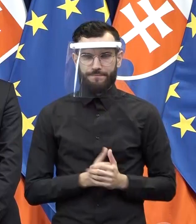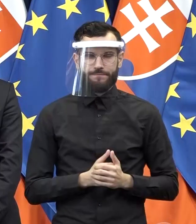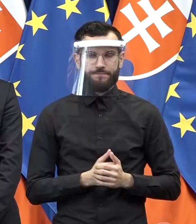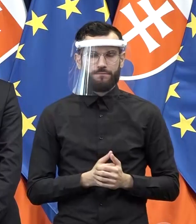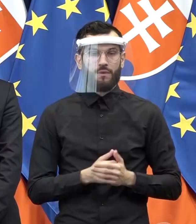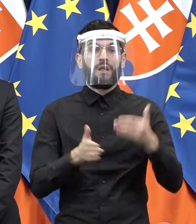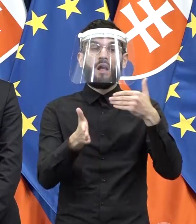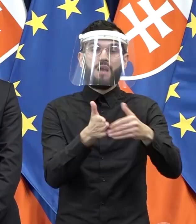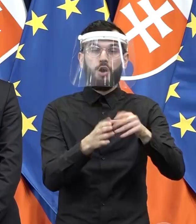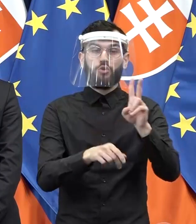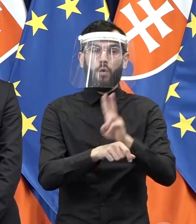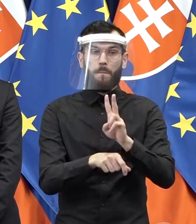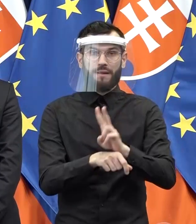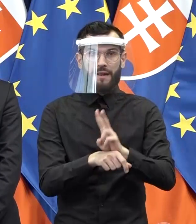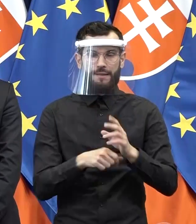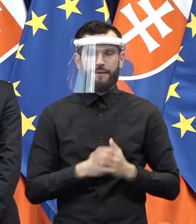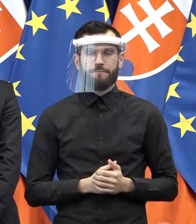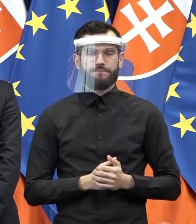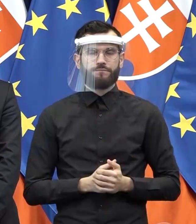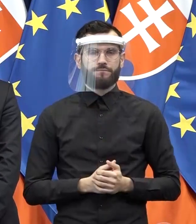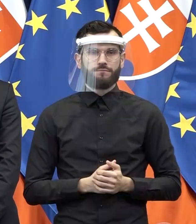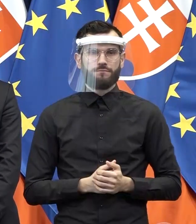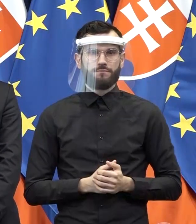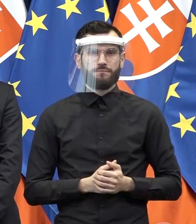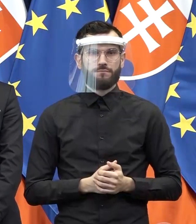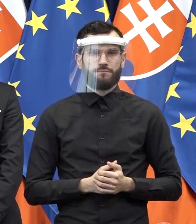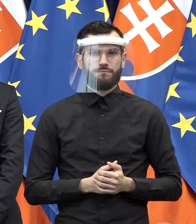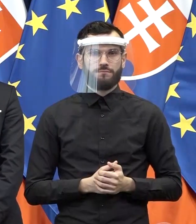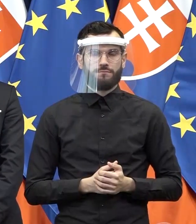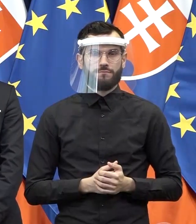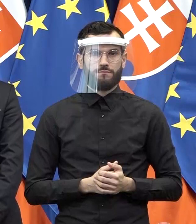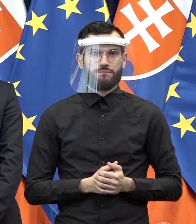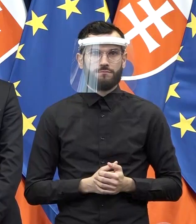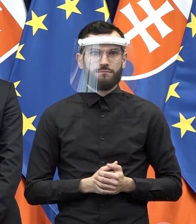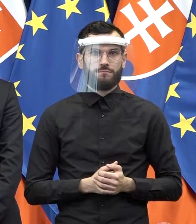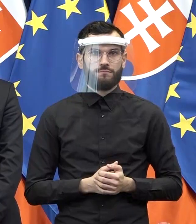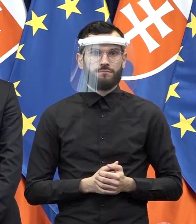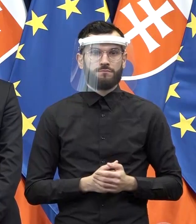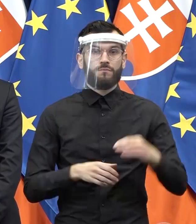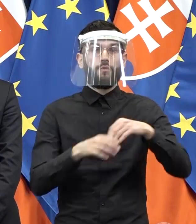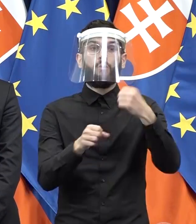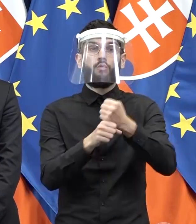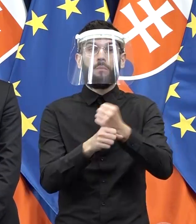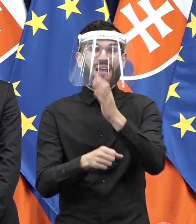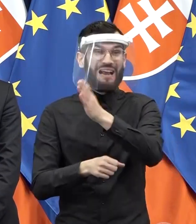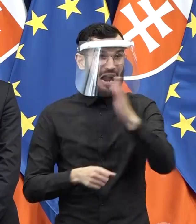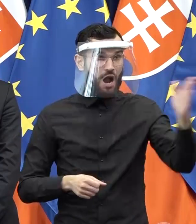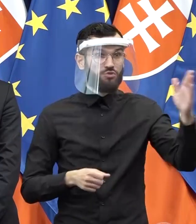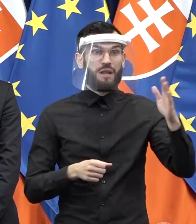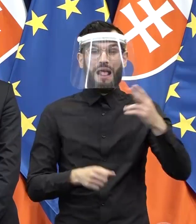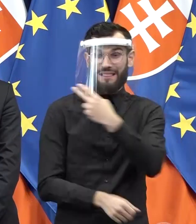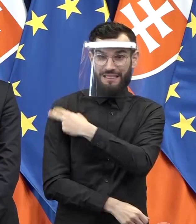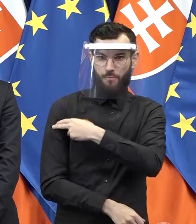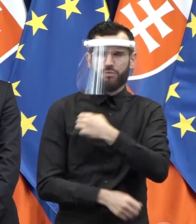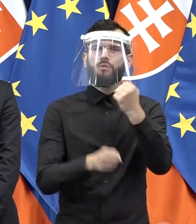Ďalšie opatrenie je, že zriadíme pred každou nemocnicou, kde sa robia